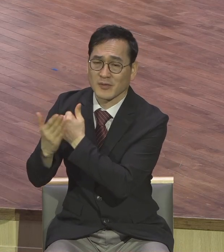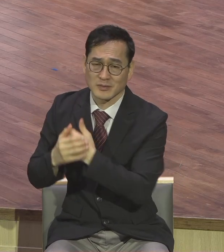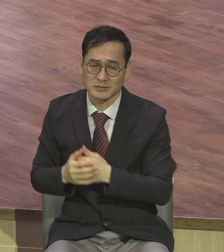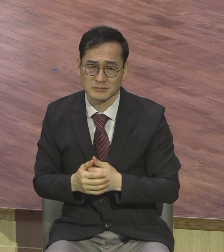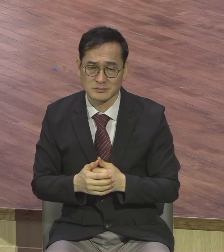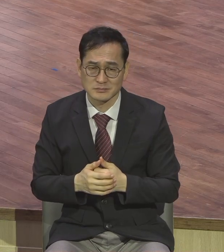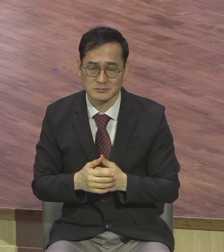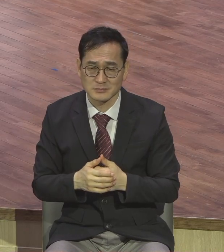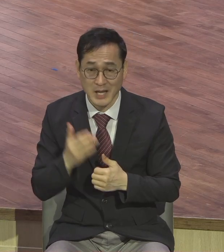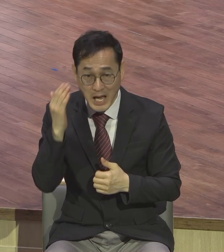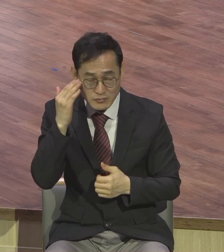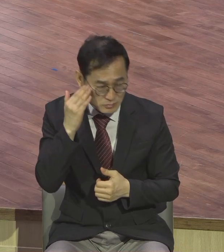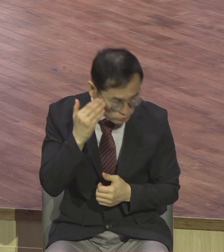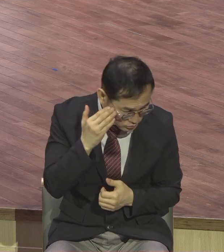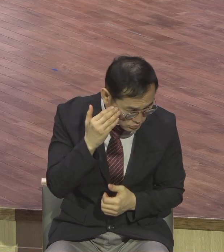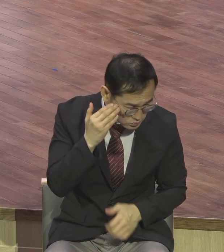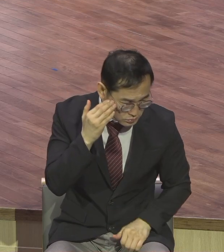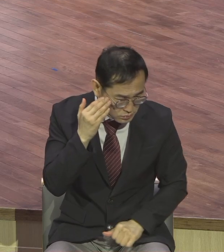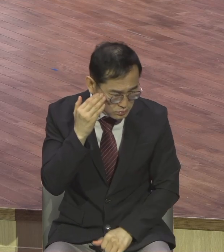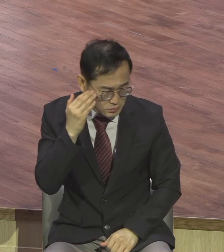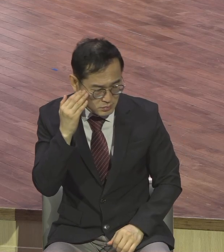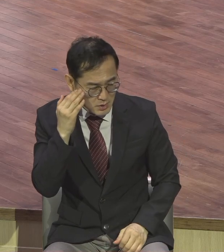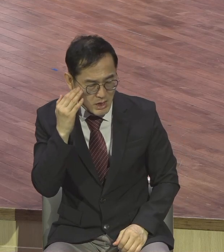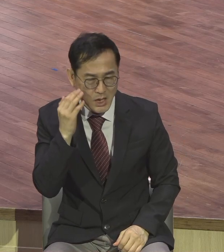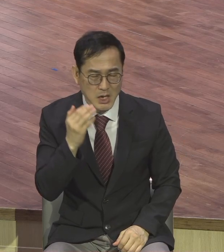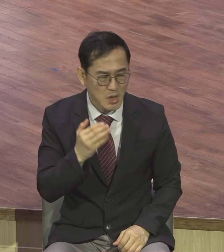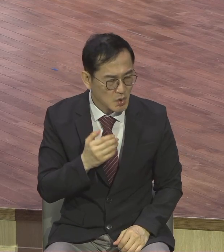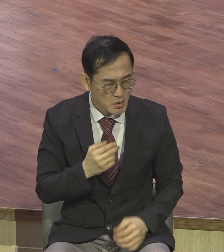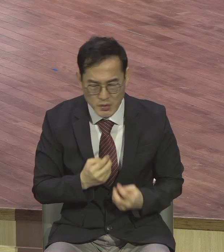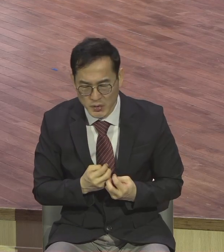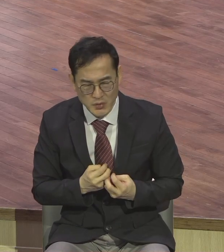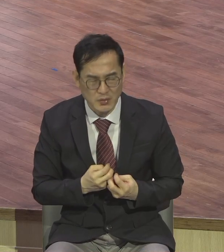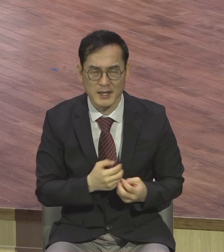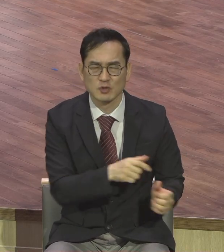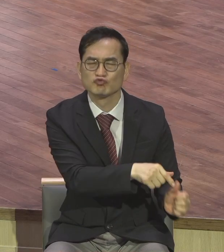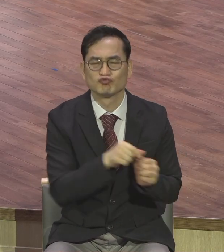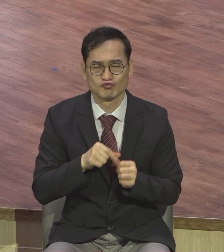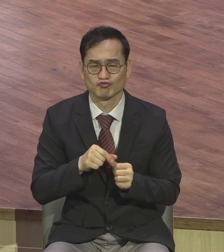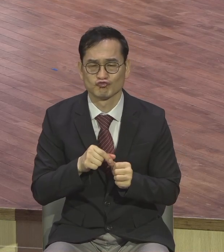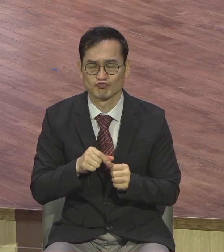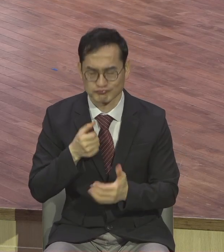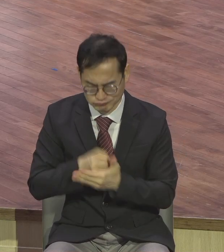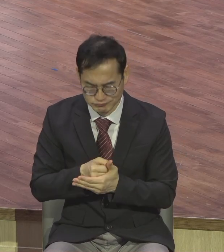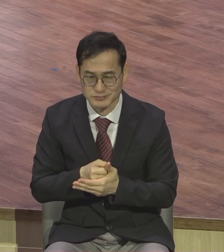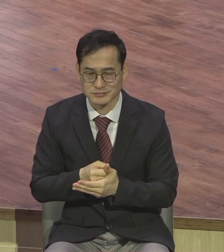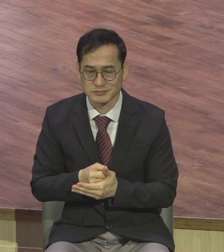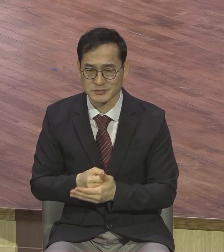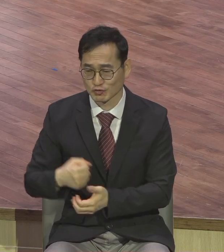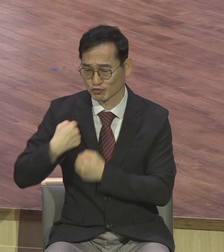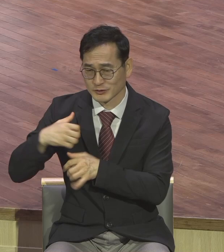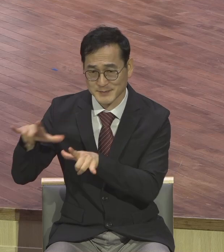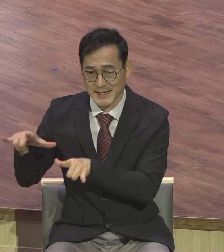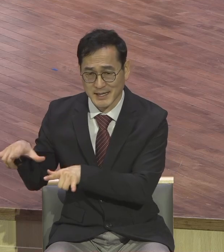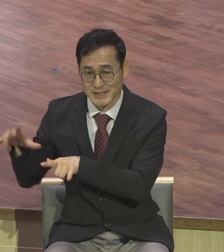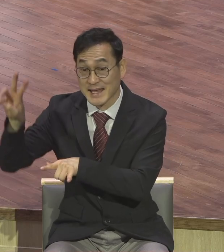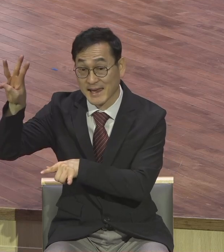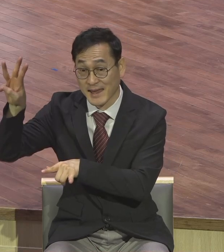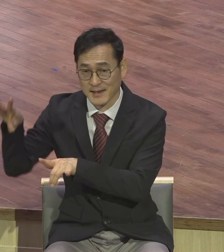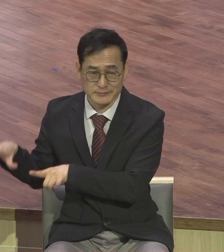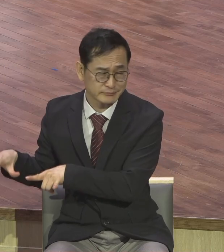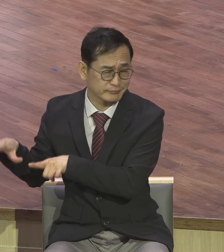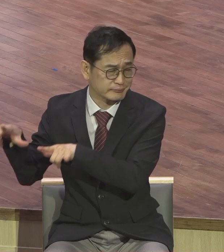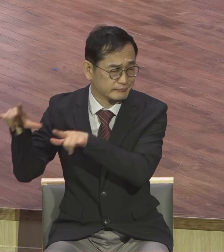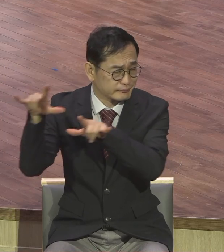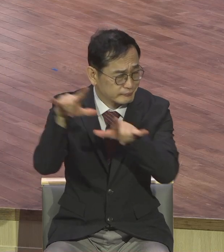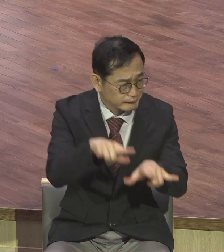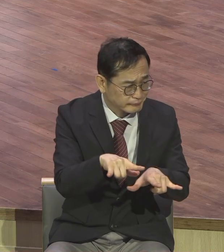정부는 구조 요청을 한 이 아프간 조력자들을 구하기 위해서 뭐요? 군수송기 세대를 그렇게 파견해서